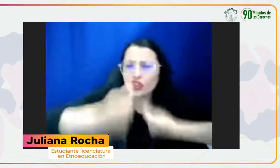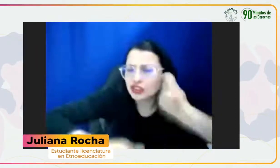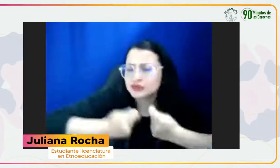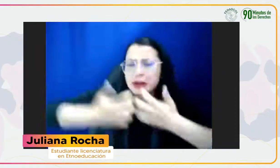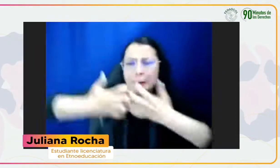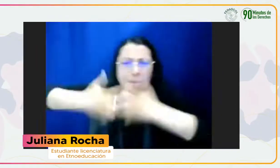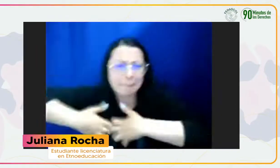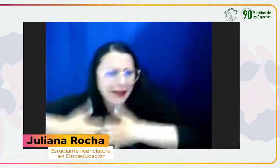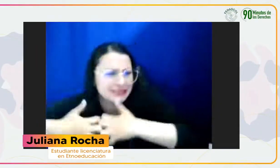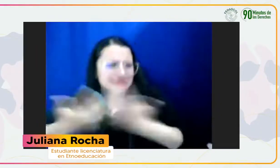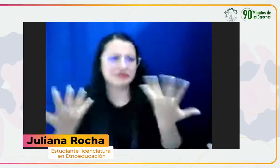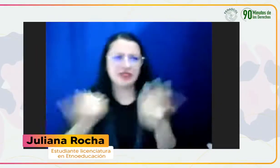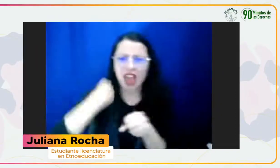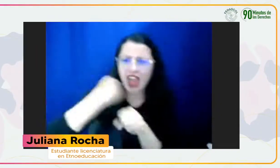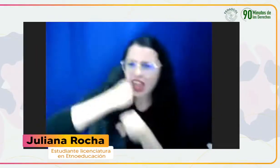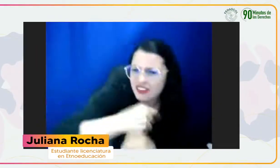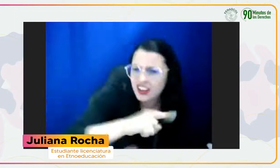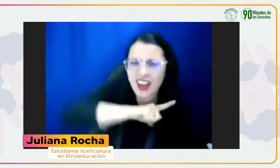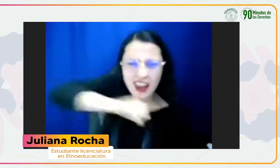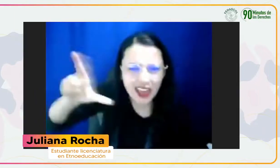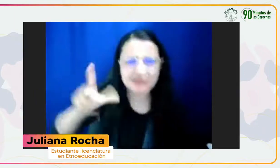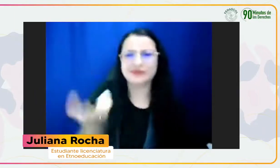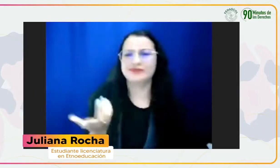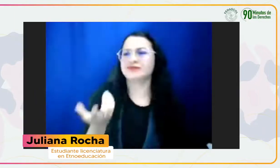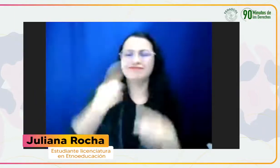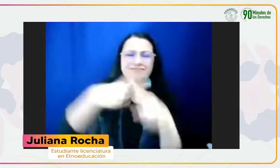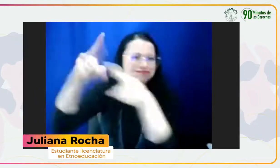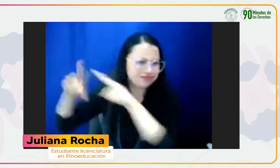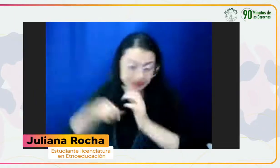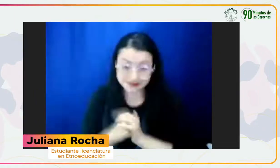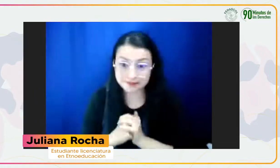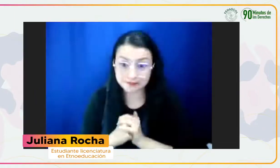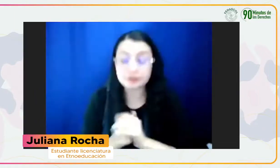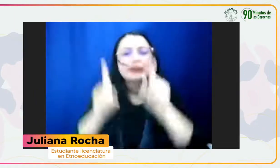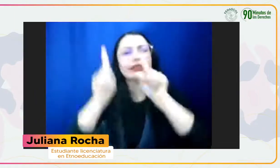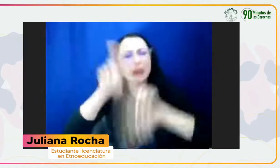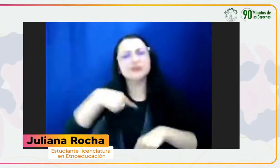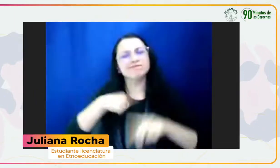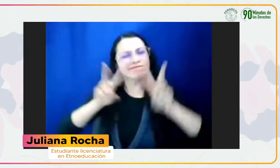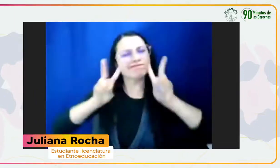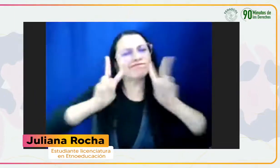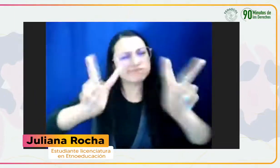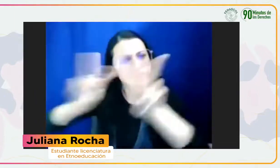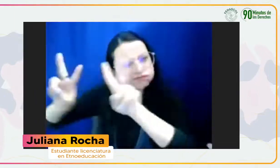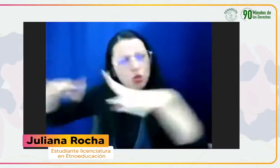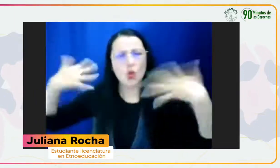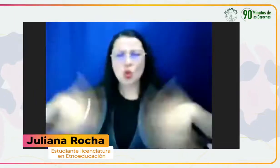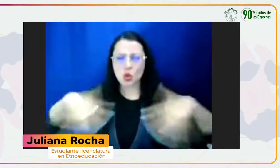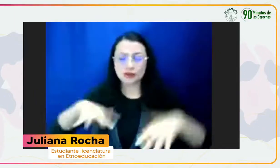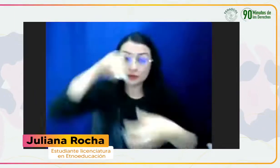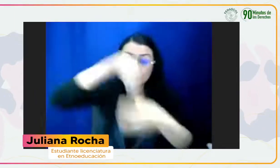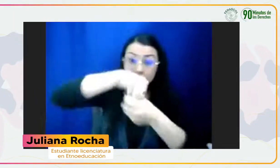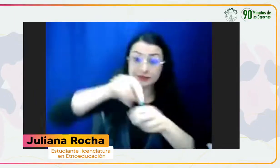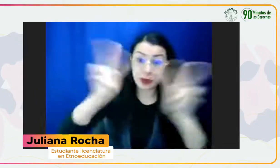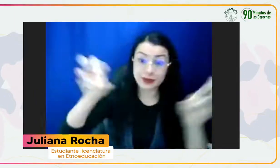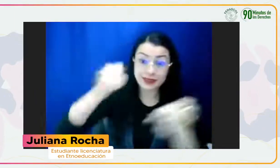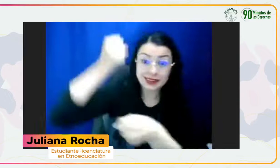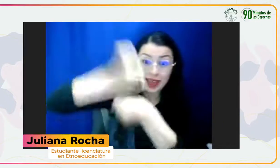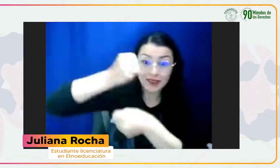Cada una tiene sus habilidades, puede ser empresarias, pueden ser líderes, en fin, pueden ser lo que tengan en sus habilidades y